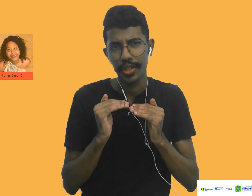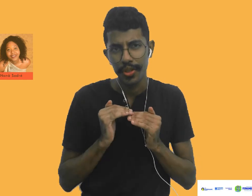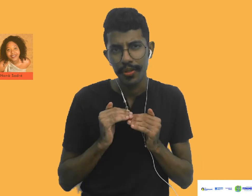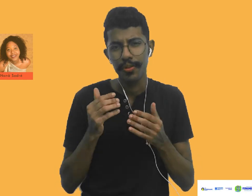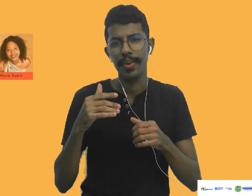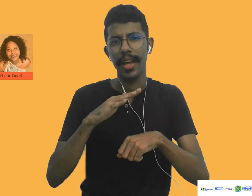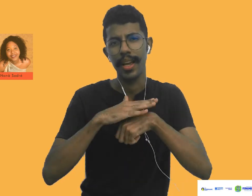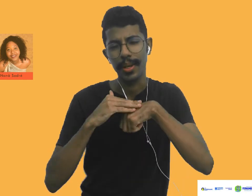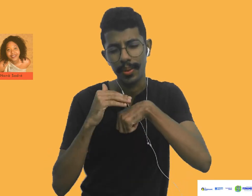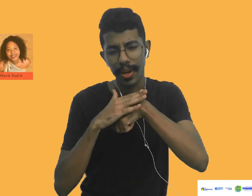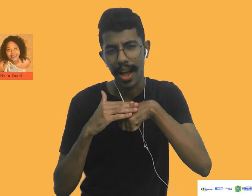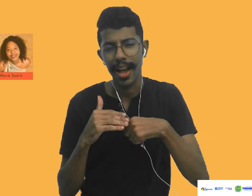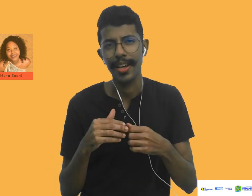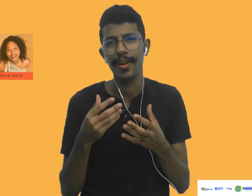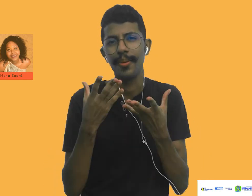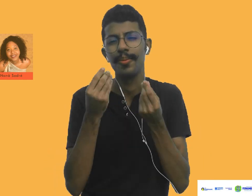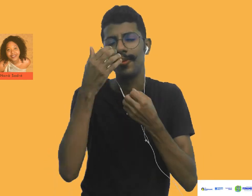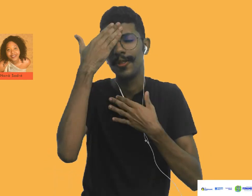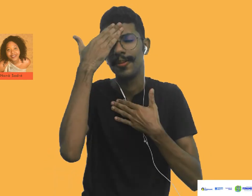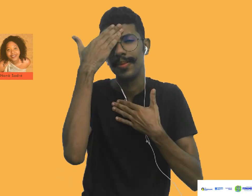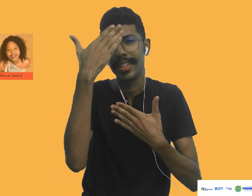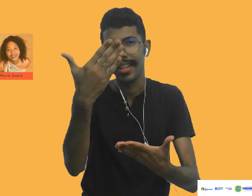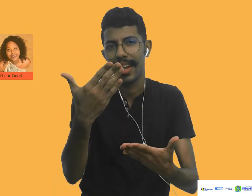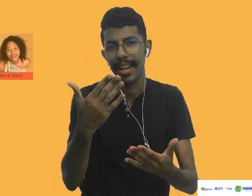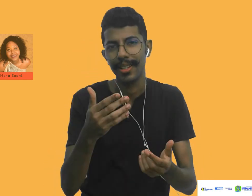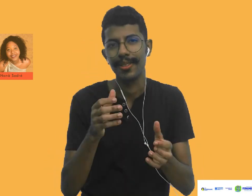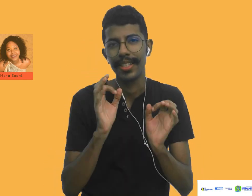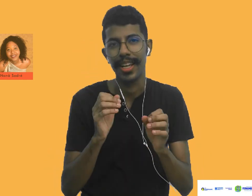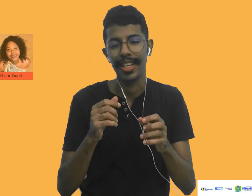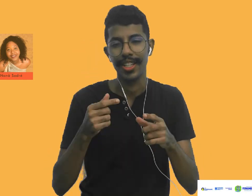nas Cortinas, esse nome é ótimo.